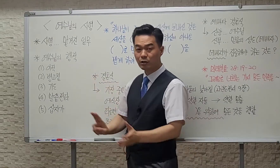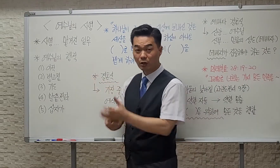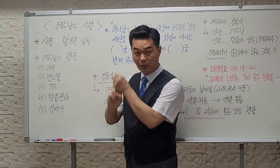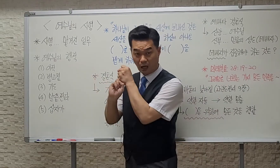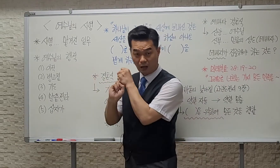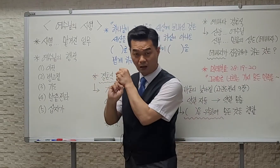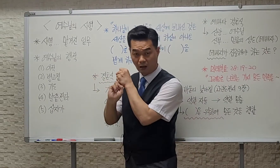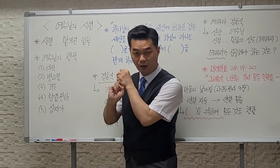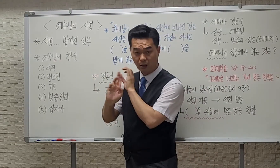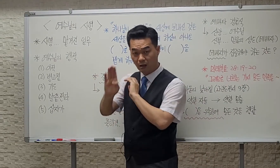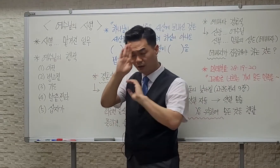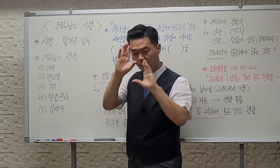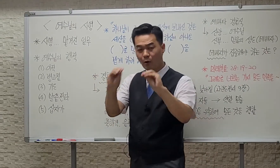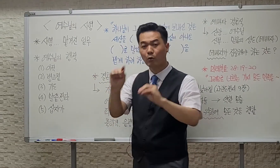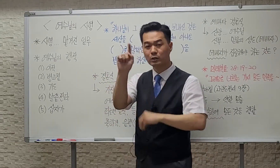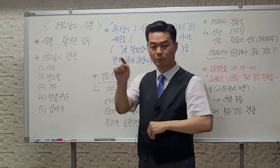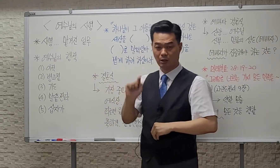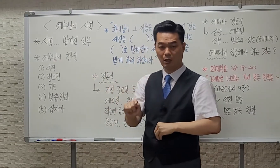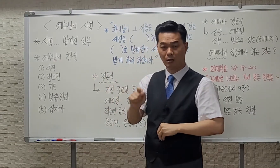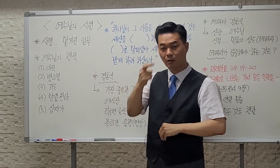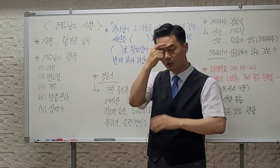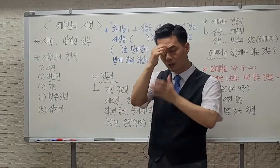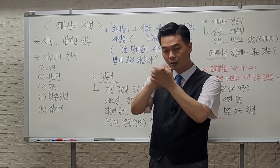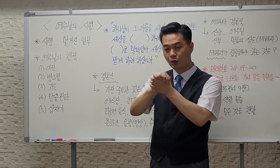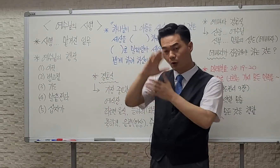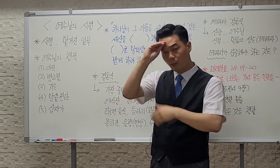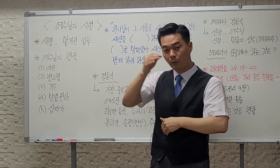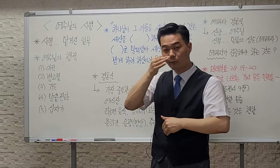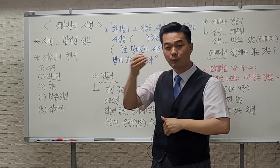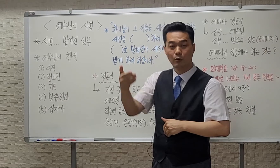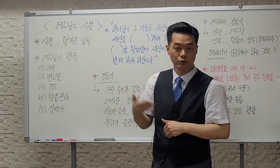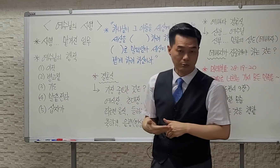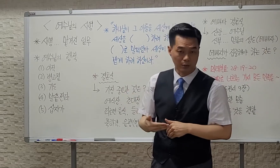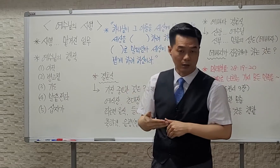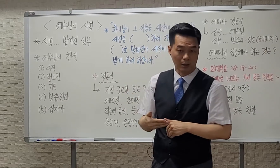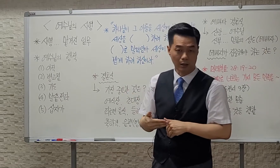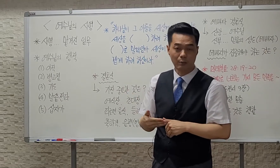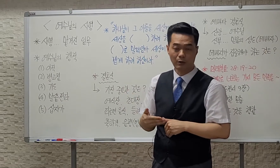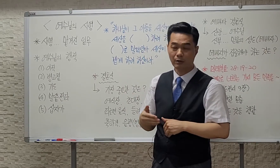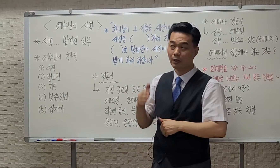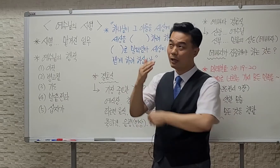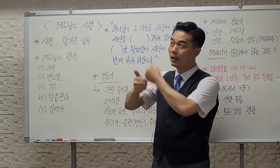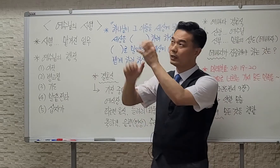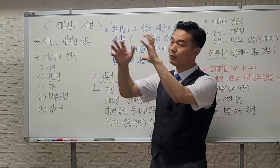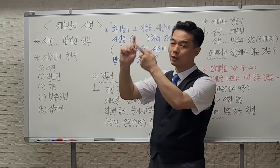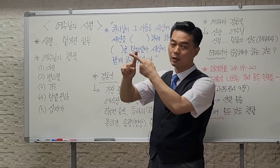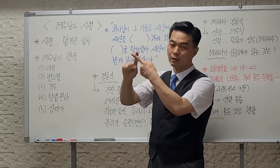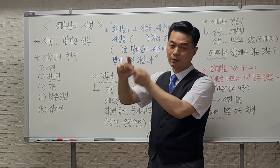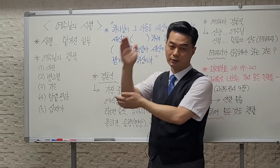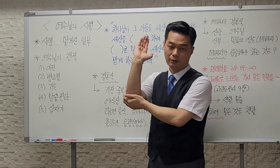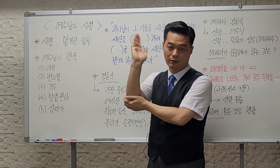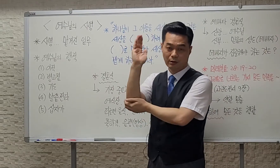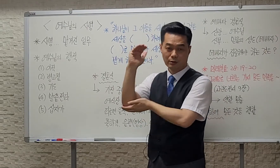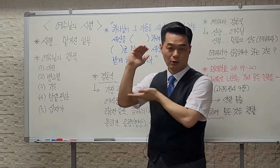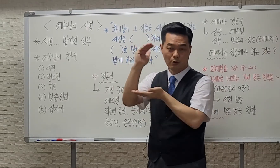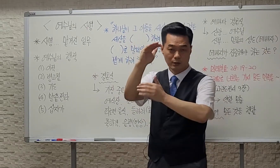기적인가? 병 고침인가? 기도의 모범을 보여주심인가? 아니면 하나님 나라에 대해서 설교하신